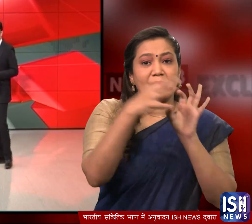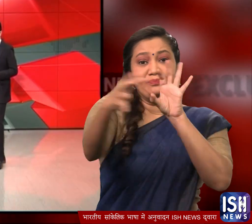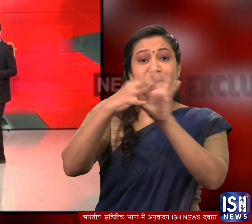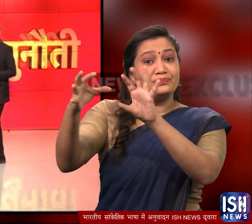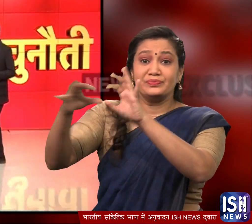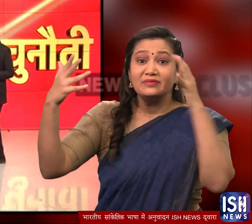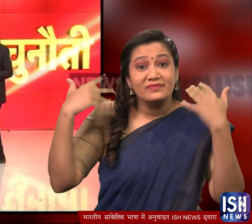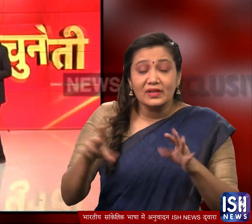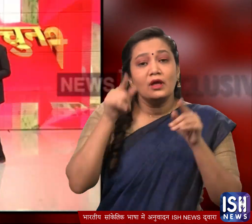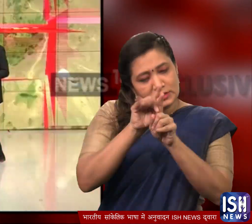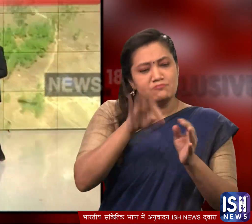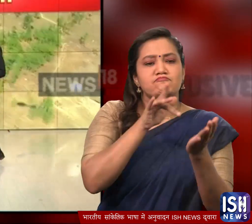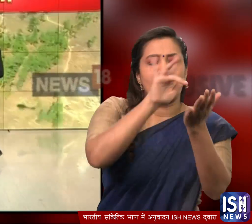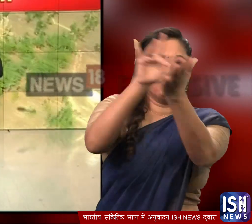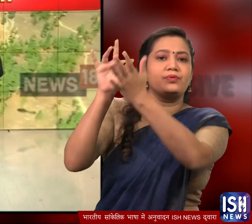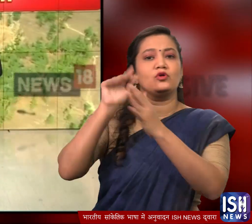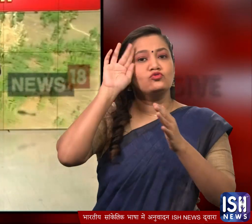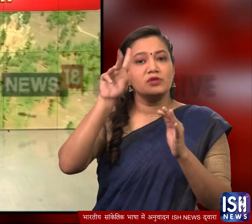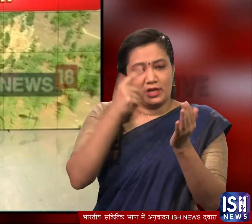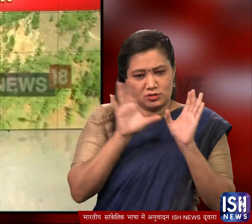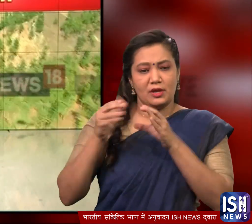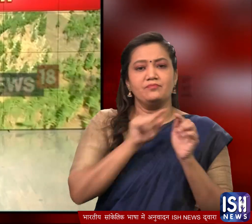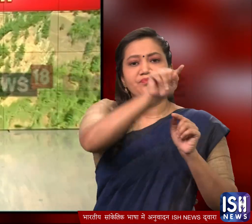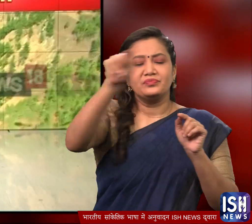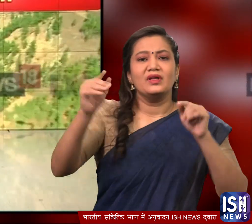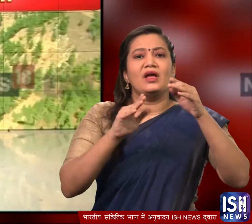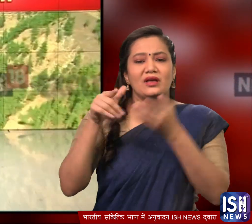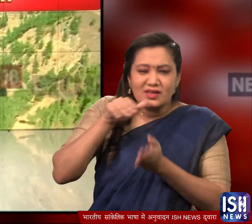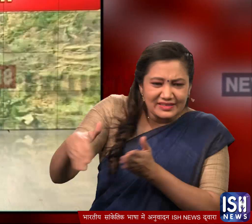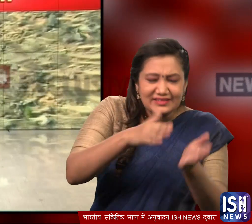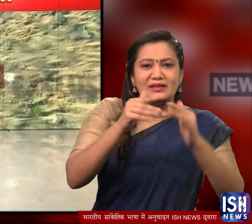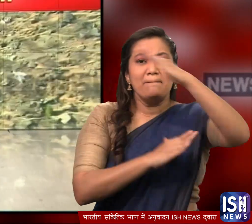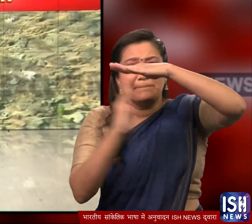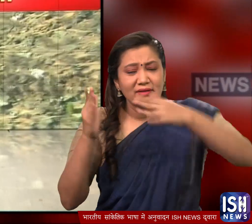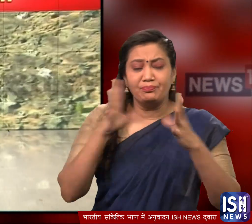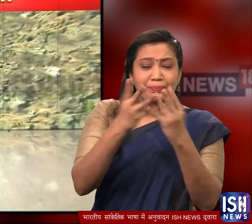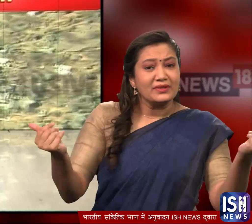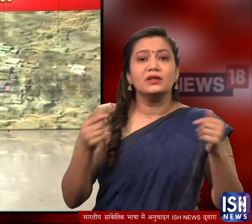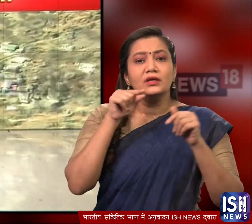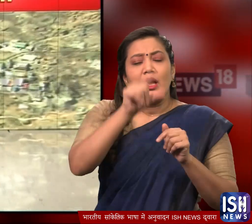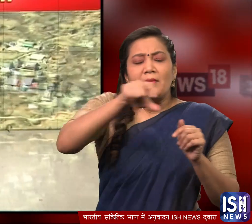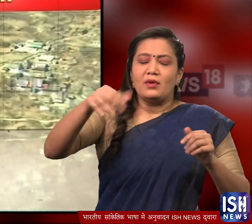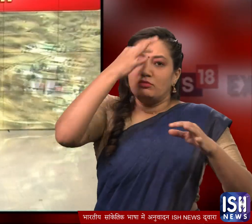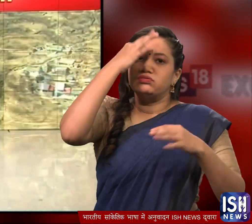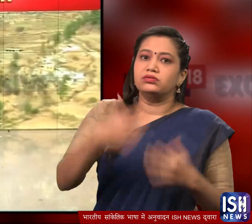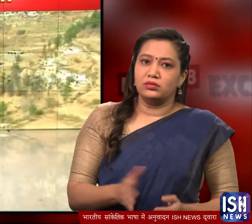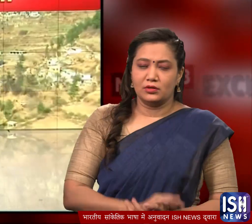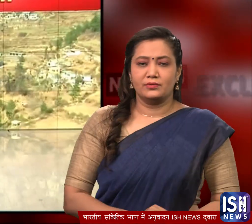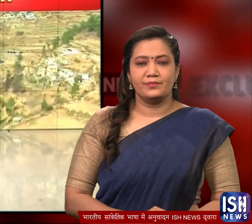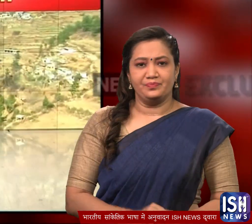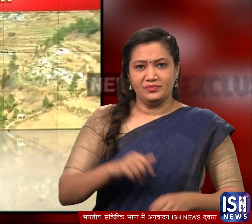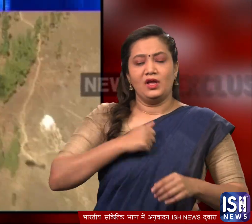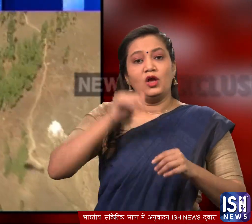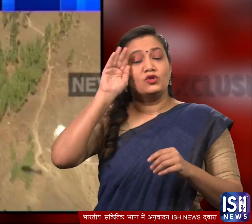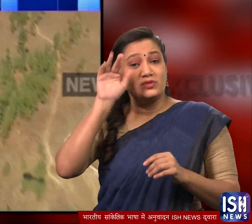जिनका संपर्क पूरी तरह टूट चुका है। उन गांवों को जोड़ने वाली सड़कें और पुलों के सैलाब में बह जाने से वहां रहने वाले लोग काफी परेशान हैं